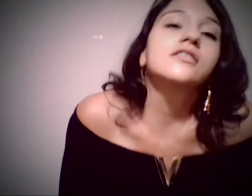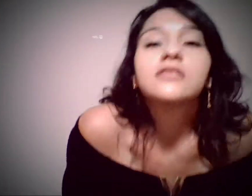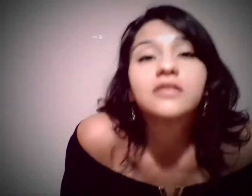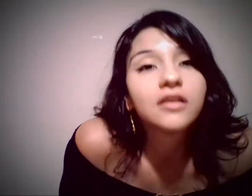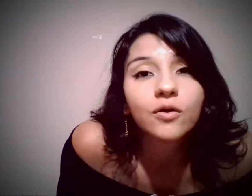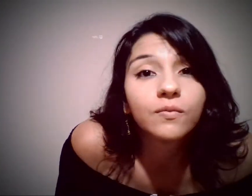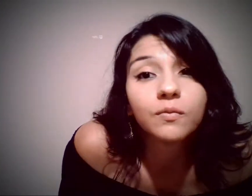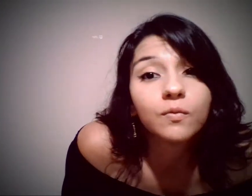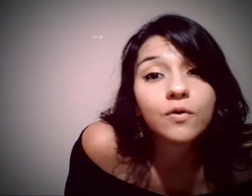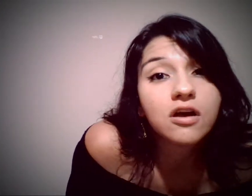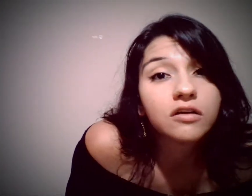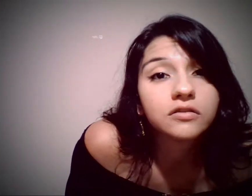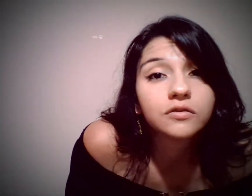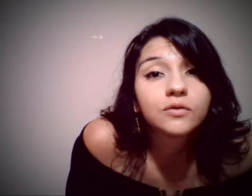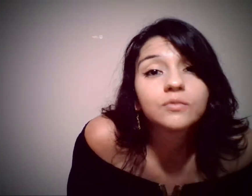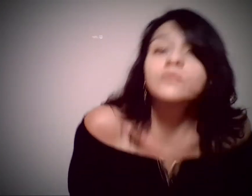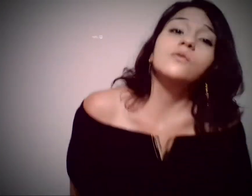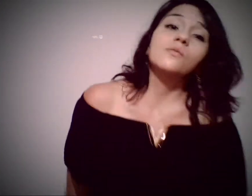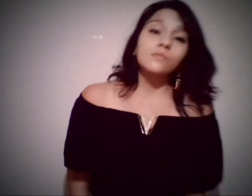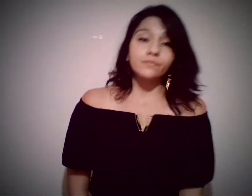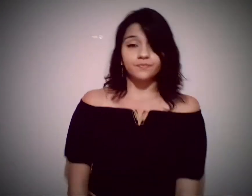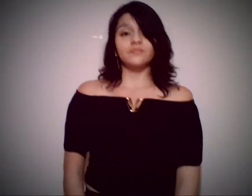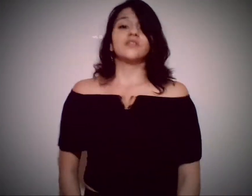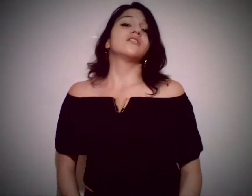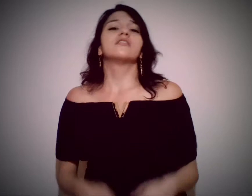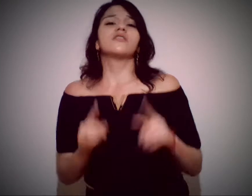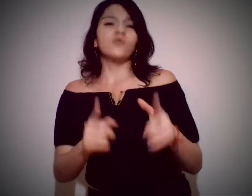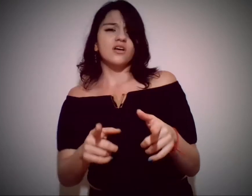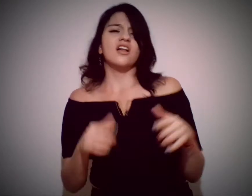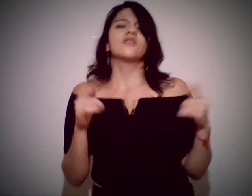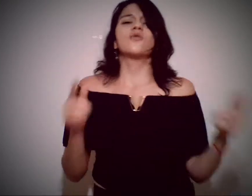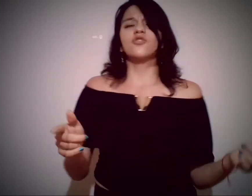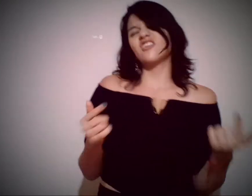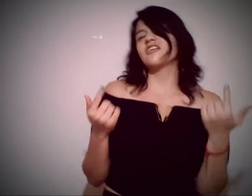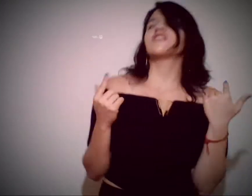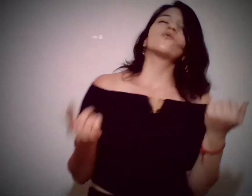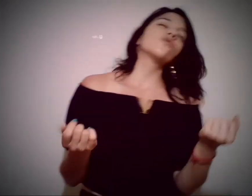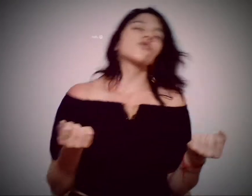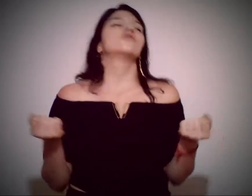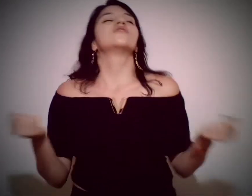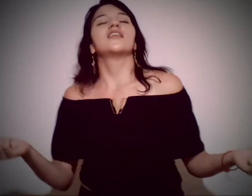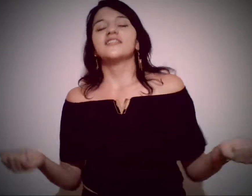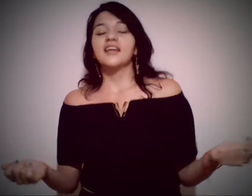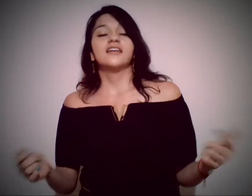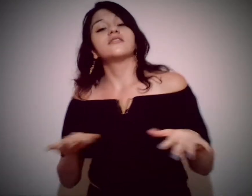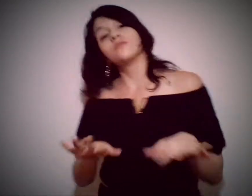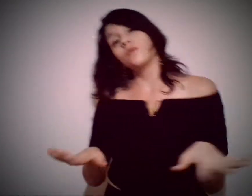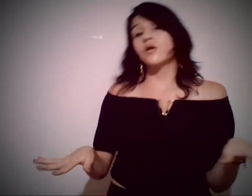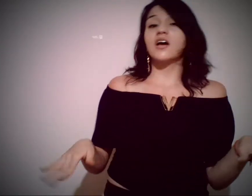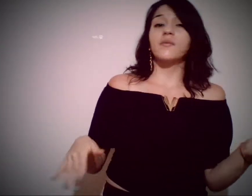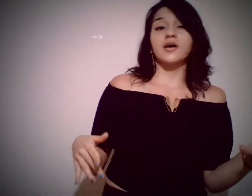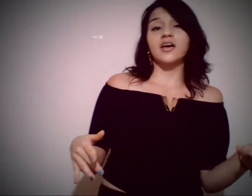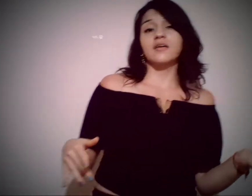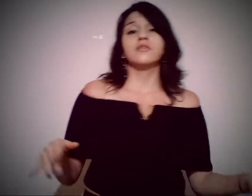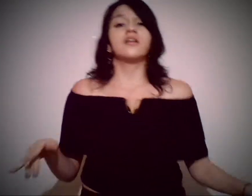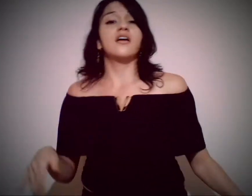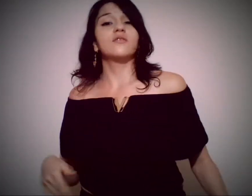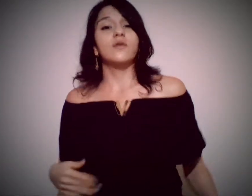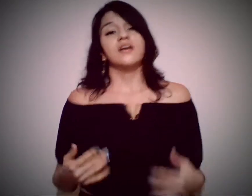yo me voy muriendo Si llega la noche, tú no contestas, seguro me quedo esperando a tu puerta